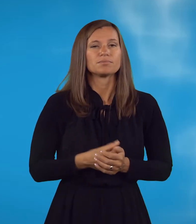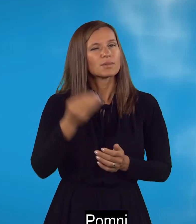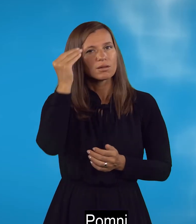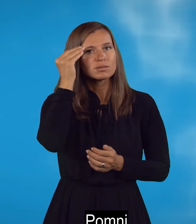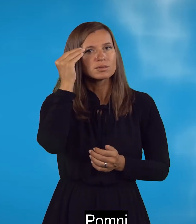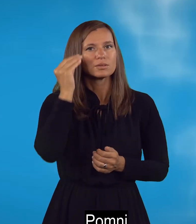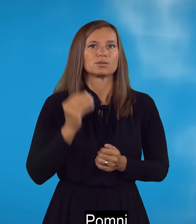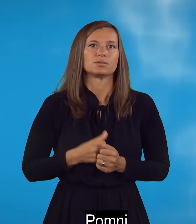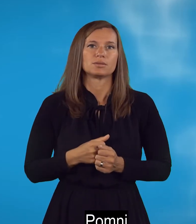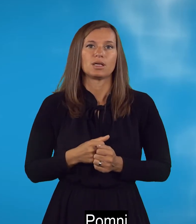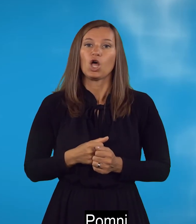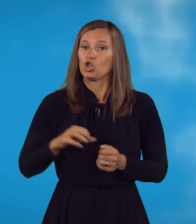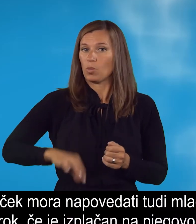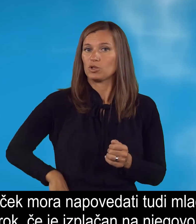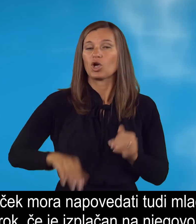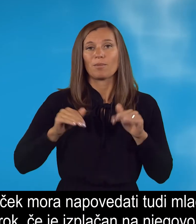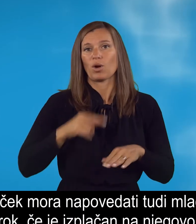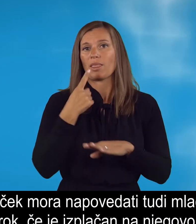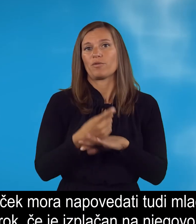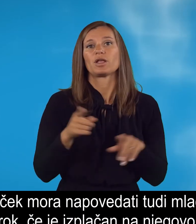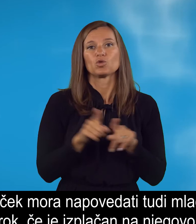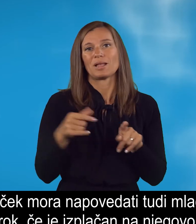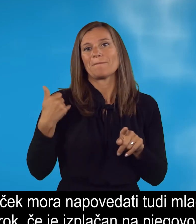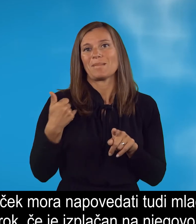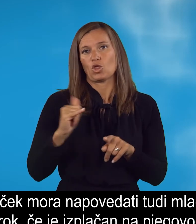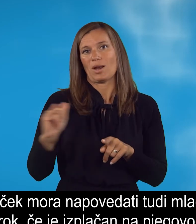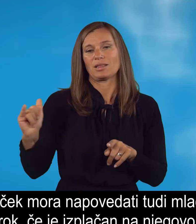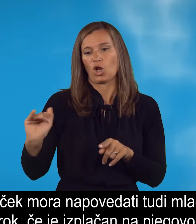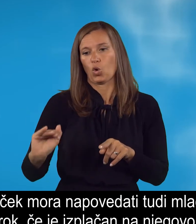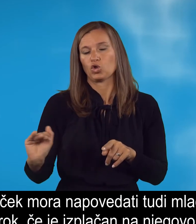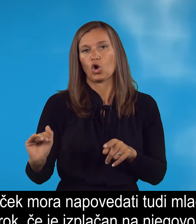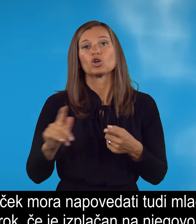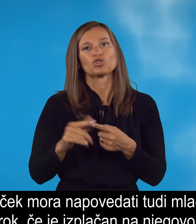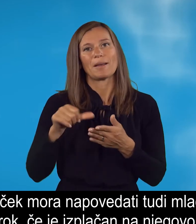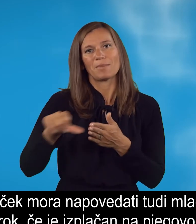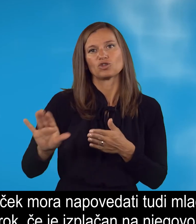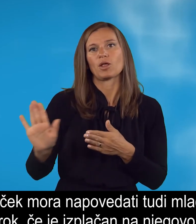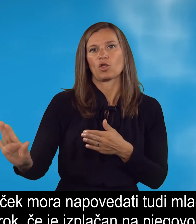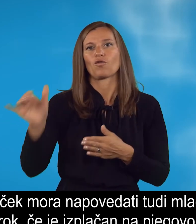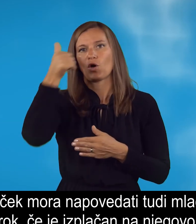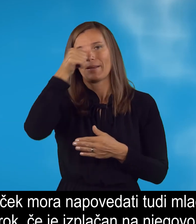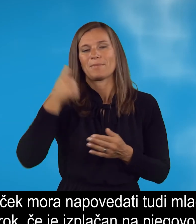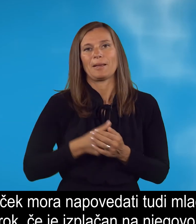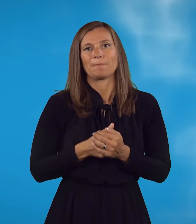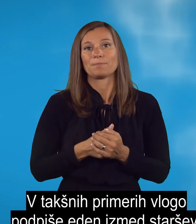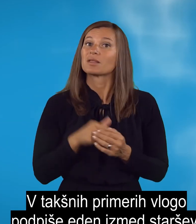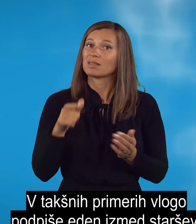Pomni, dobiček mora napovedati tudi mladoleten otrok, če je izplačan na njegovo ime. V takšnih primerih